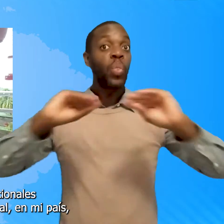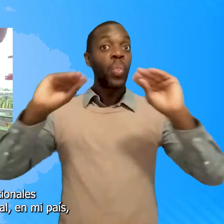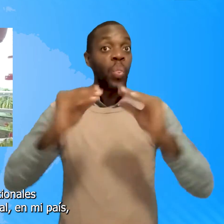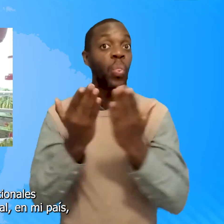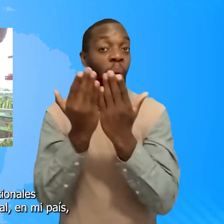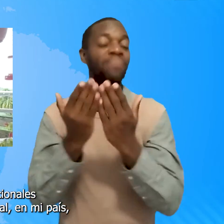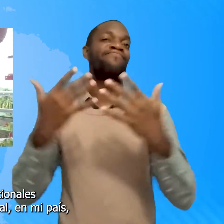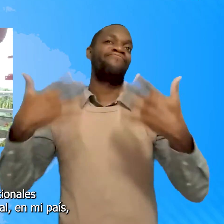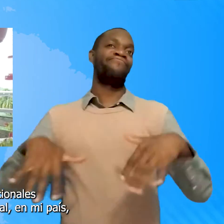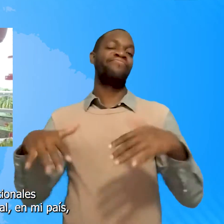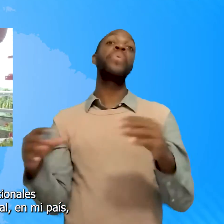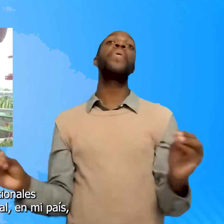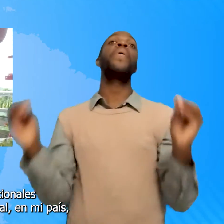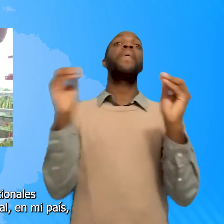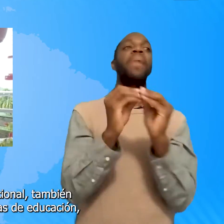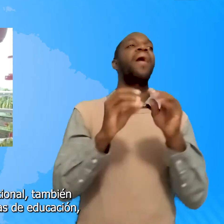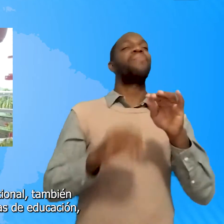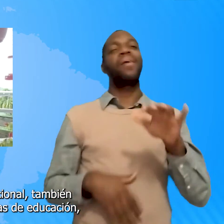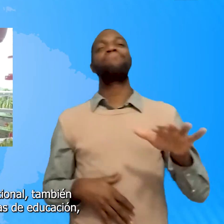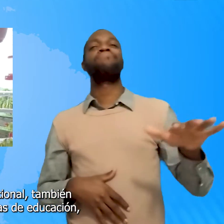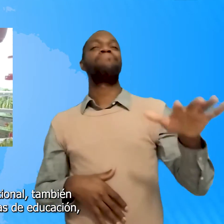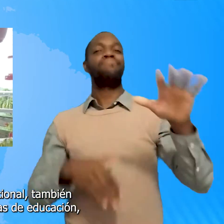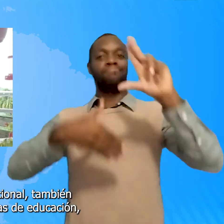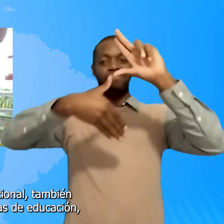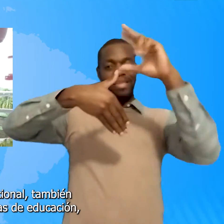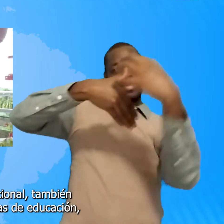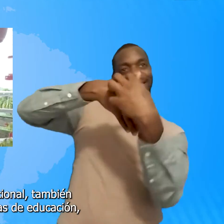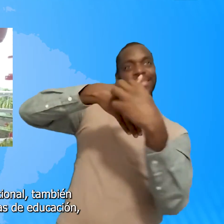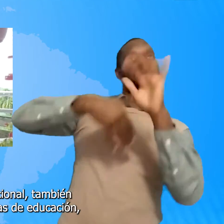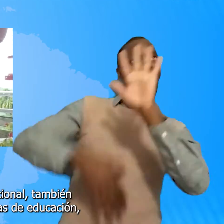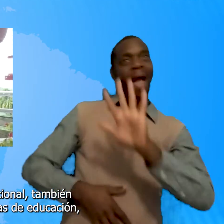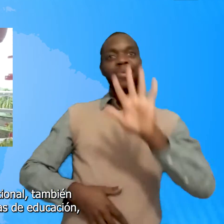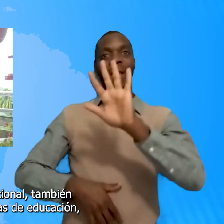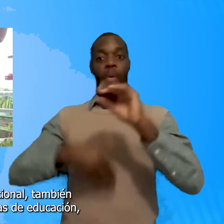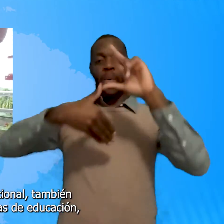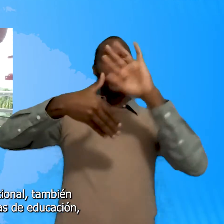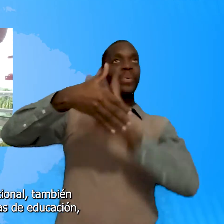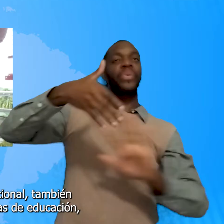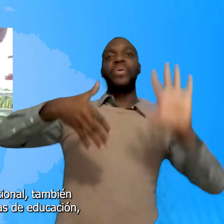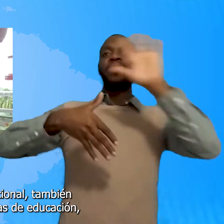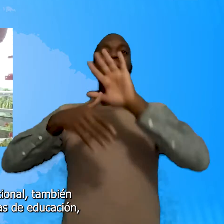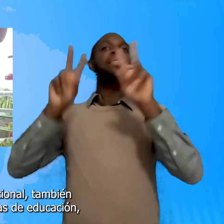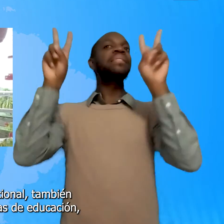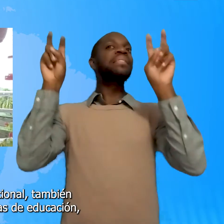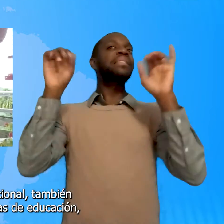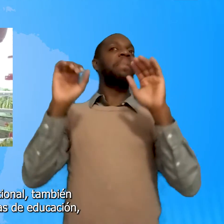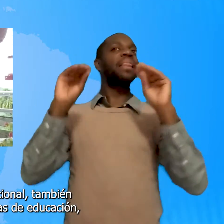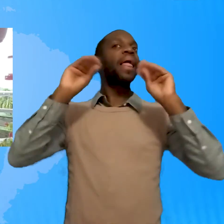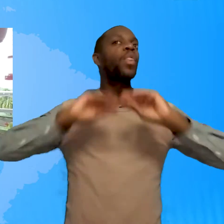internacionales a nivel nacional en mi país, a nivel internacional también, trabajando temas